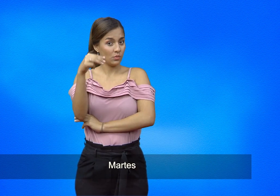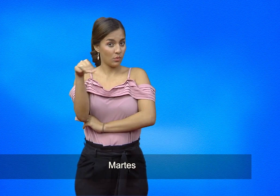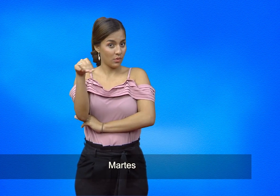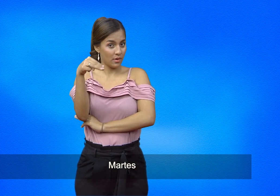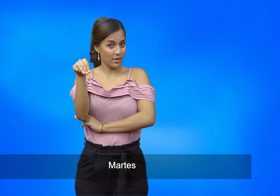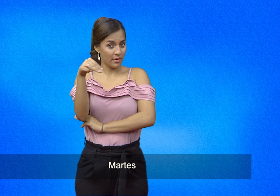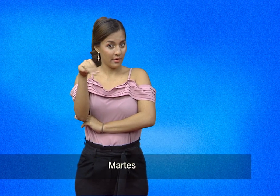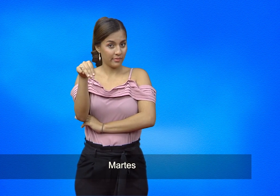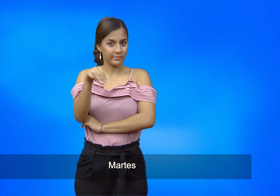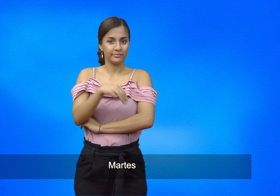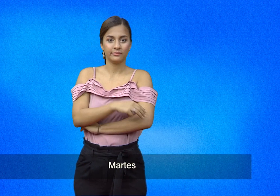martes